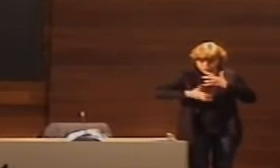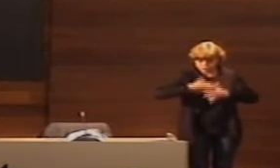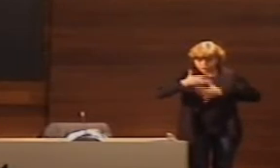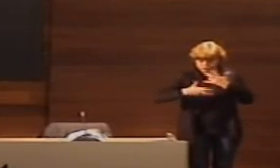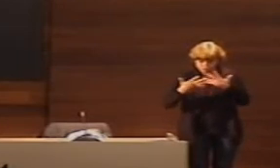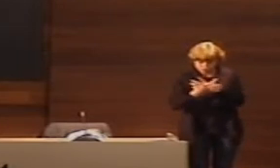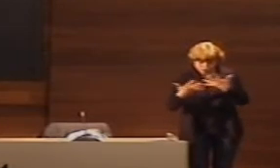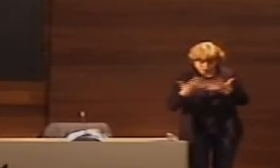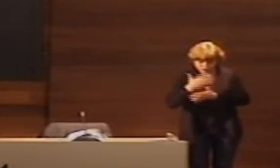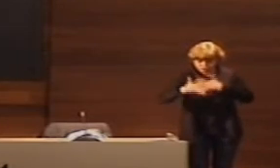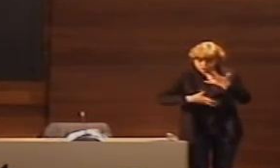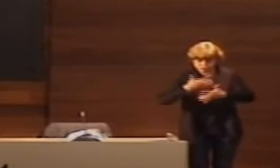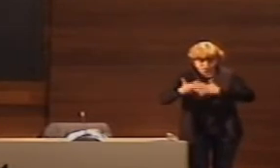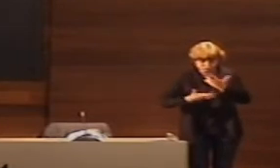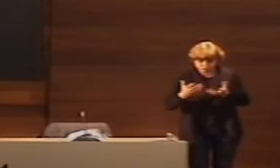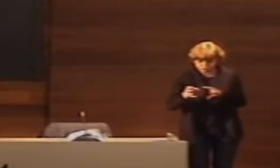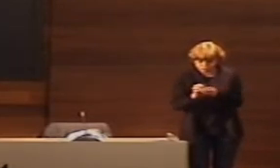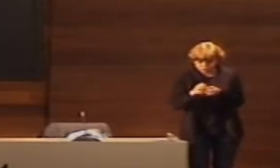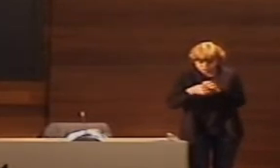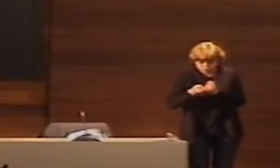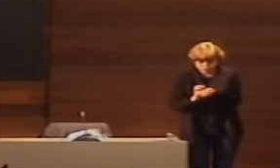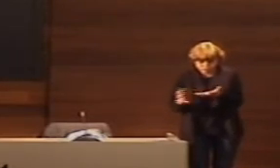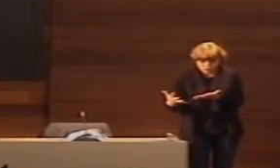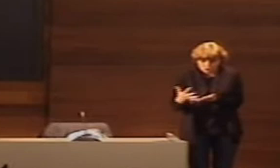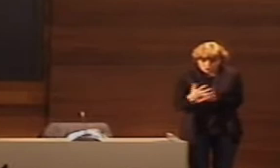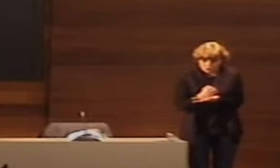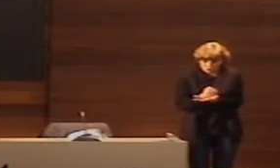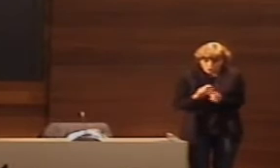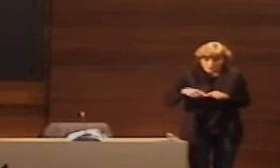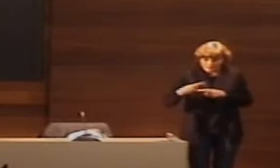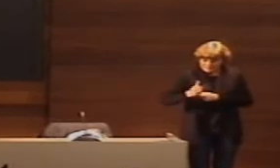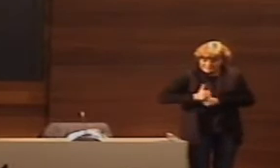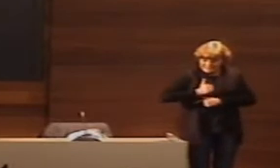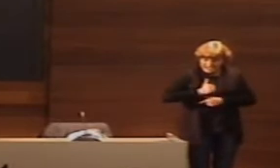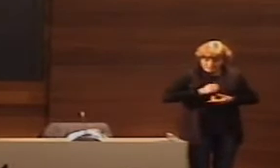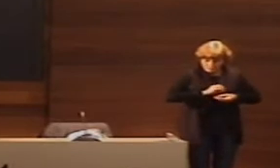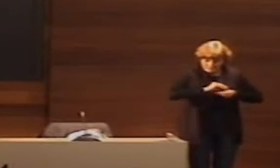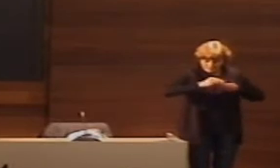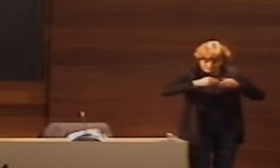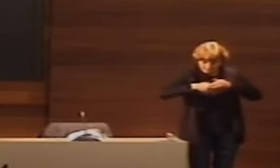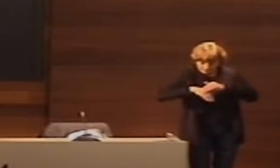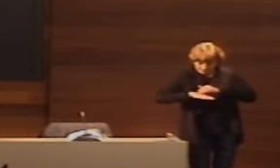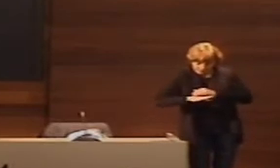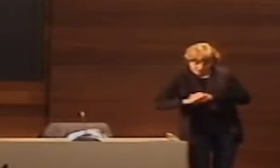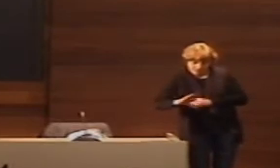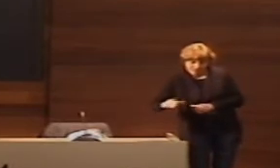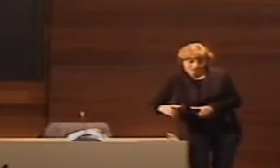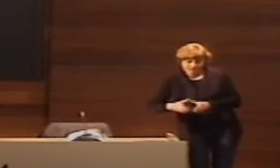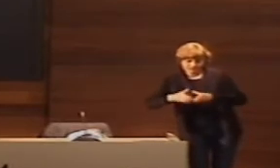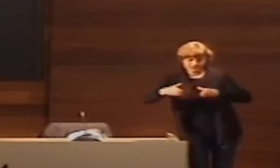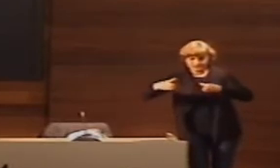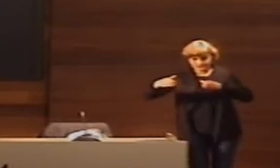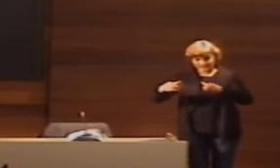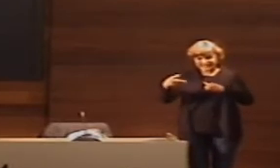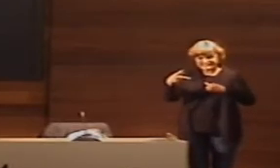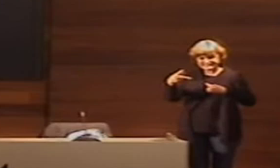incluso pues moldes de 3D que le han salido mal, lo trituran y lo vuelven a meter a no sé dónde y sale el hilo de 3D.